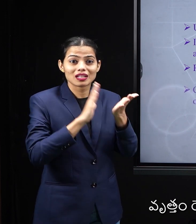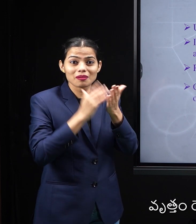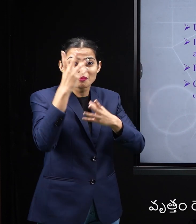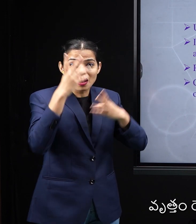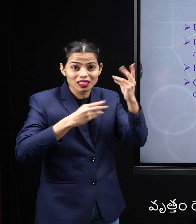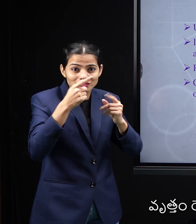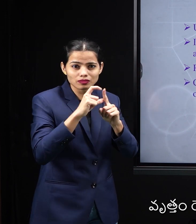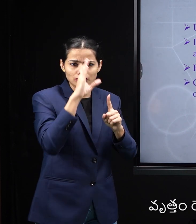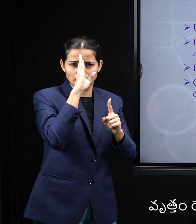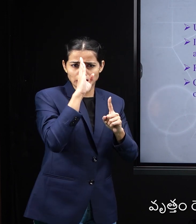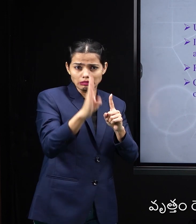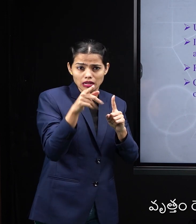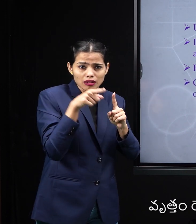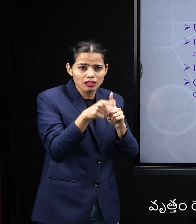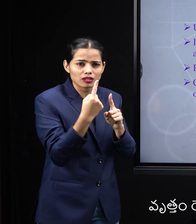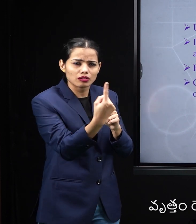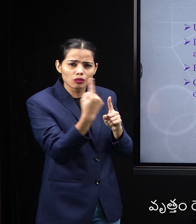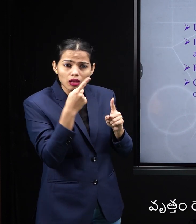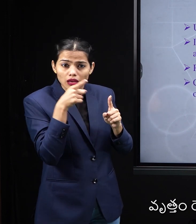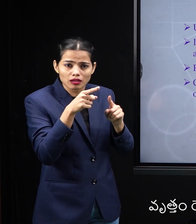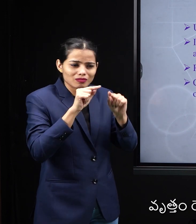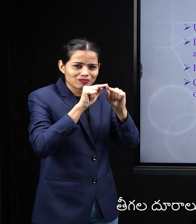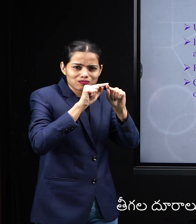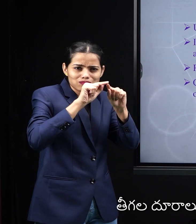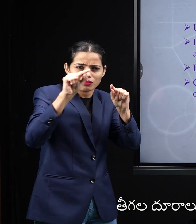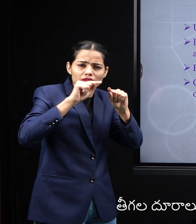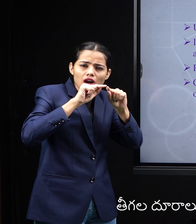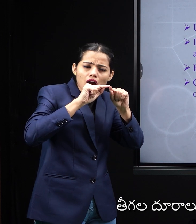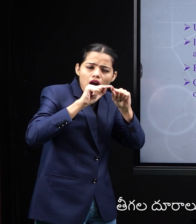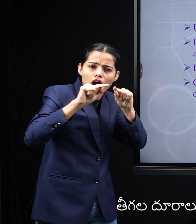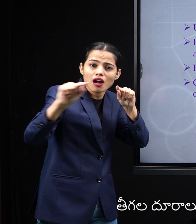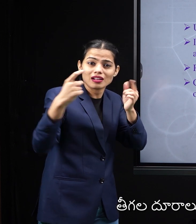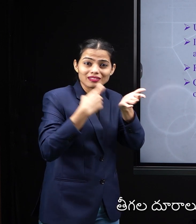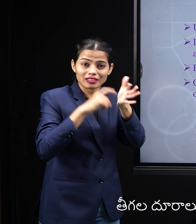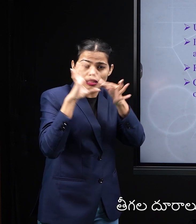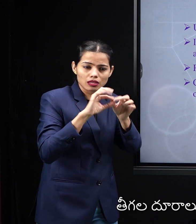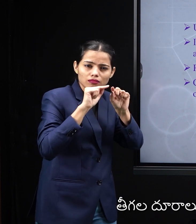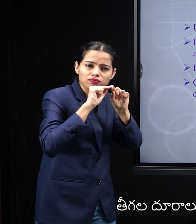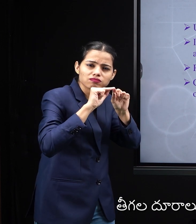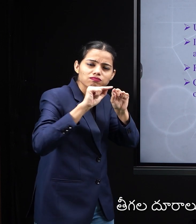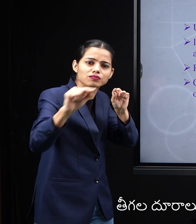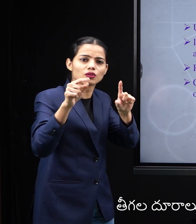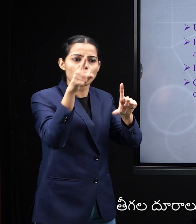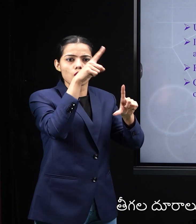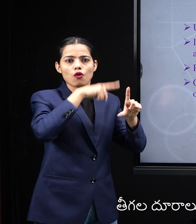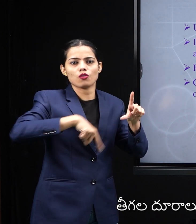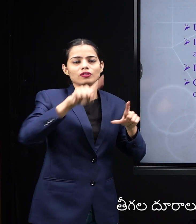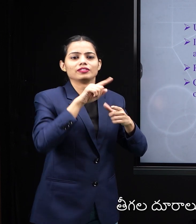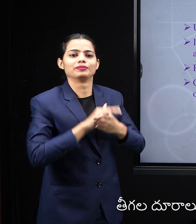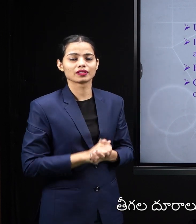వృత్తం యొక్క కేంద్రానికి సంబంధించి తీగల దూరాలు మరియు పొడవులను లెక్కించండి.